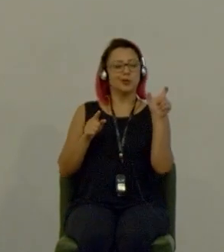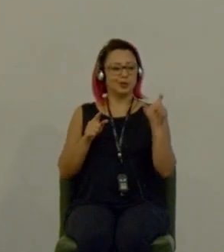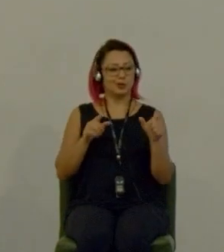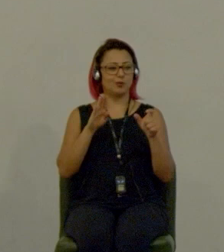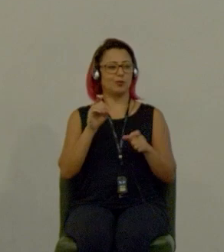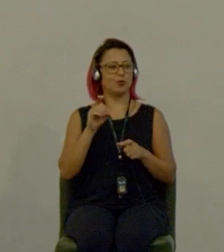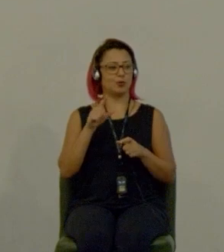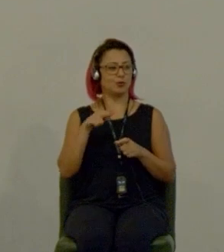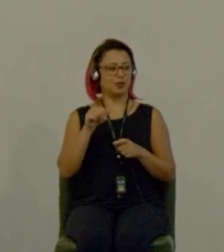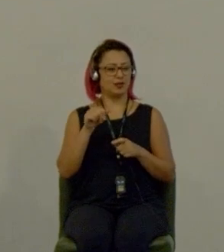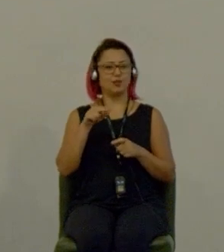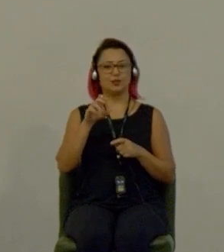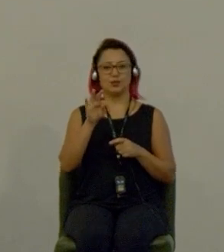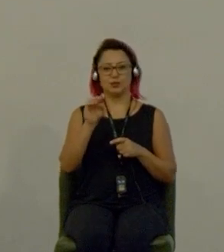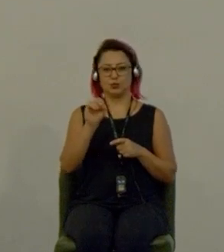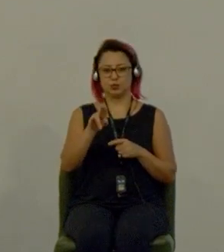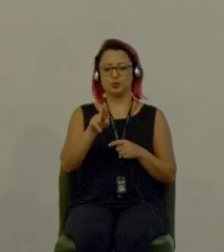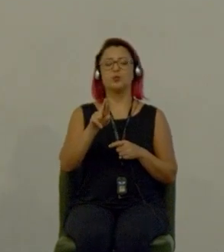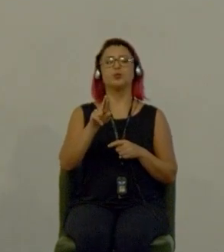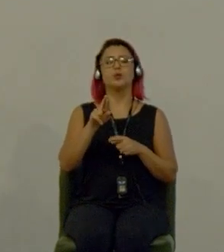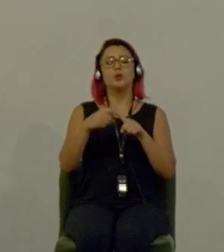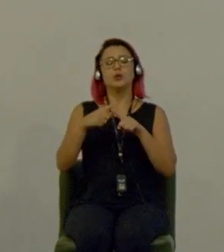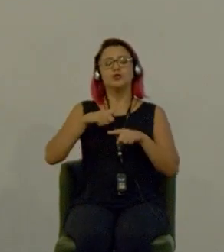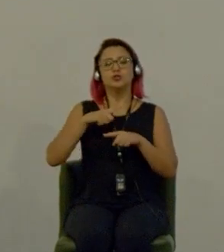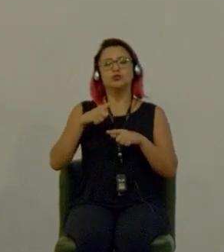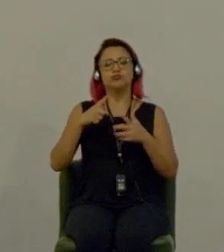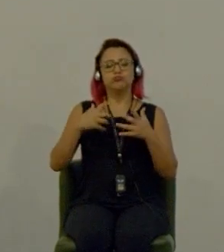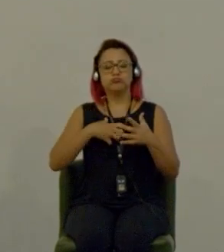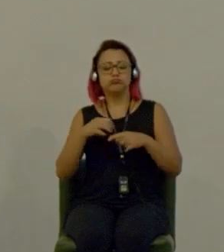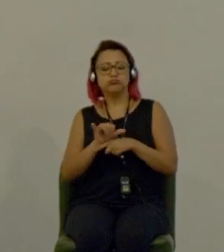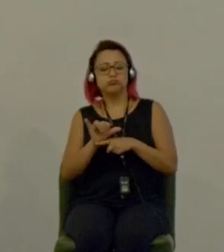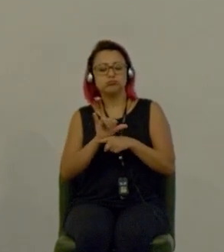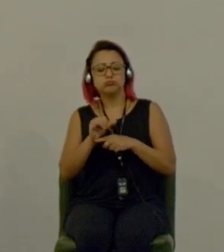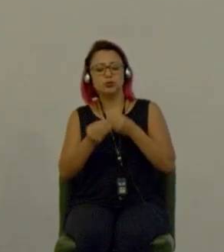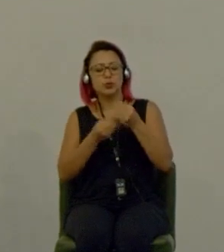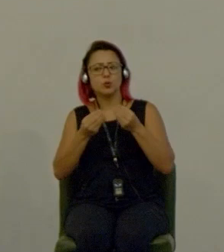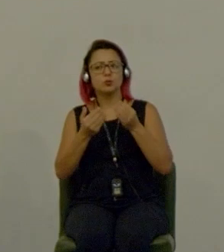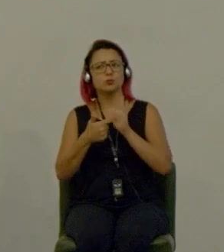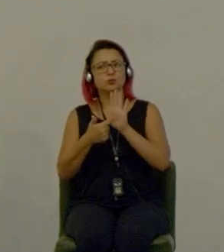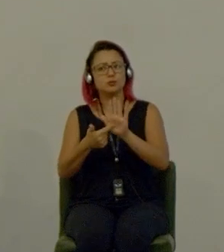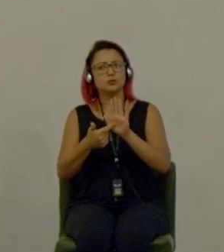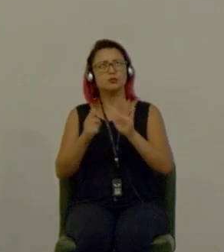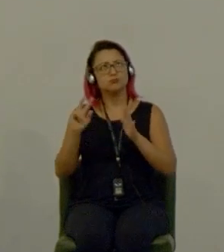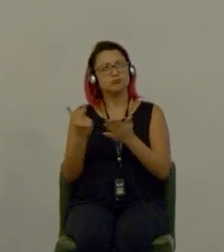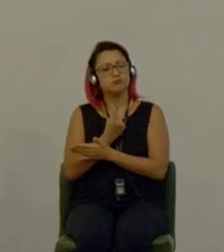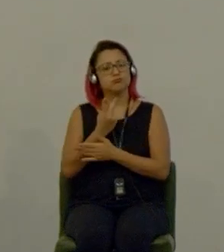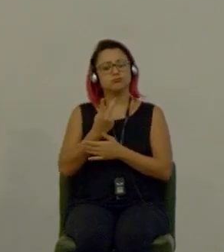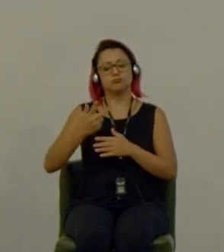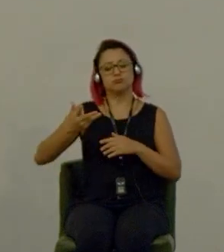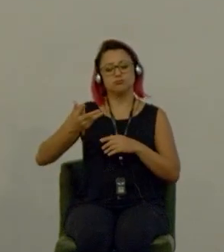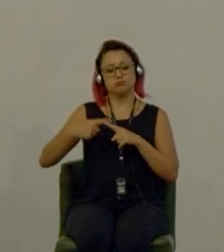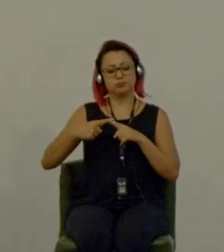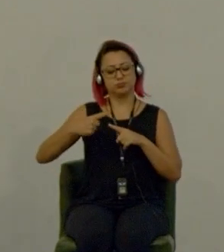disent, voilà, une manière de définir ce qui nous arrive, la grande accélération, c'est de dire, nous